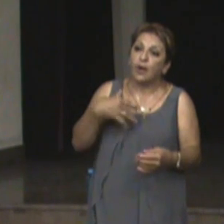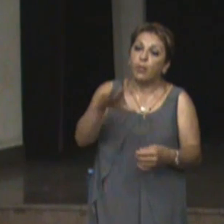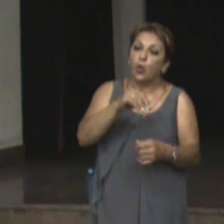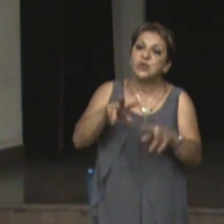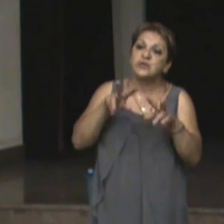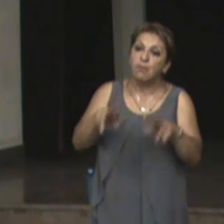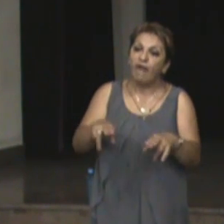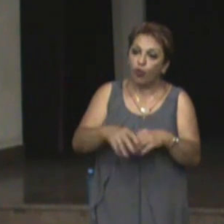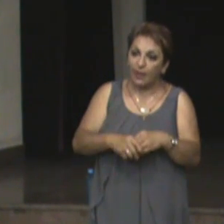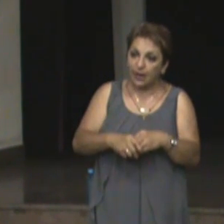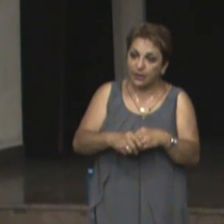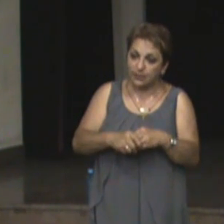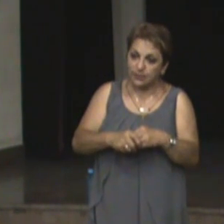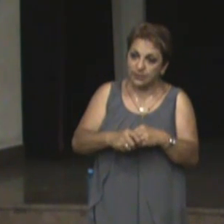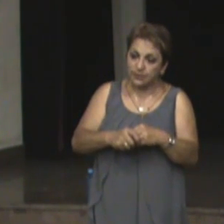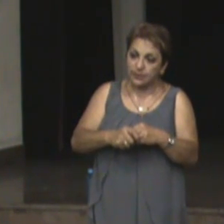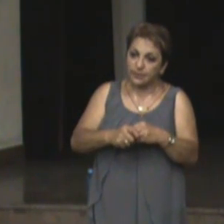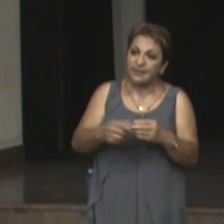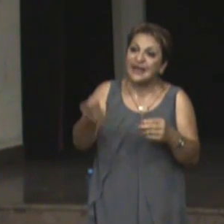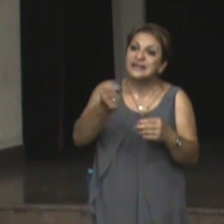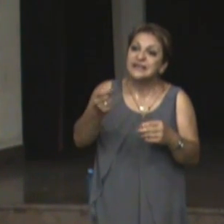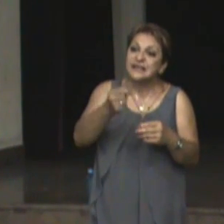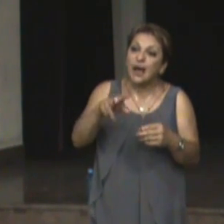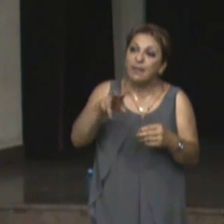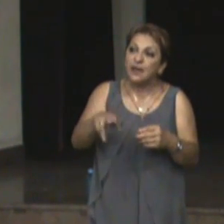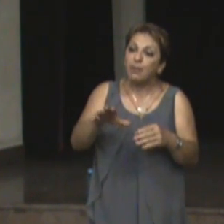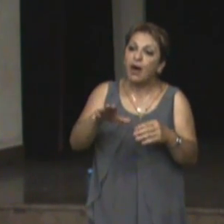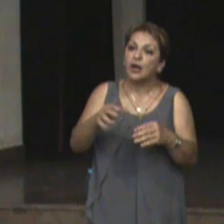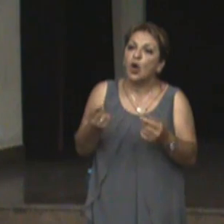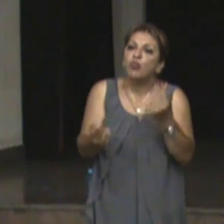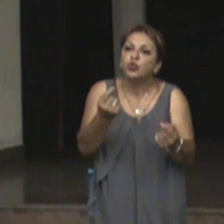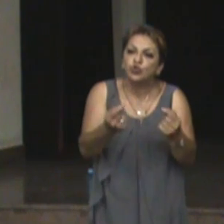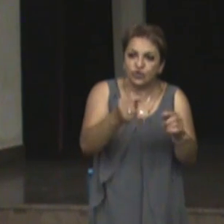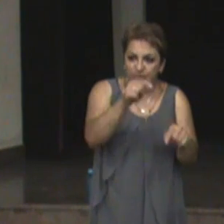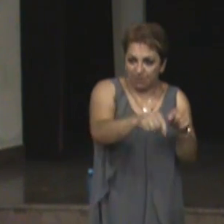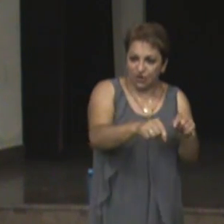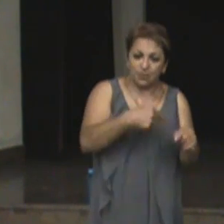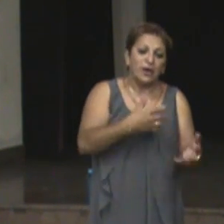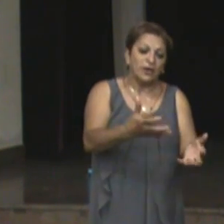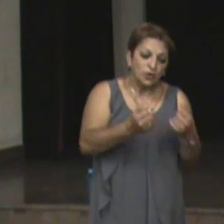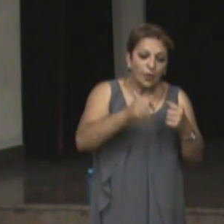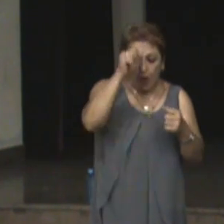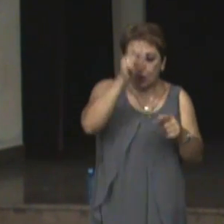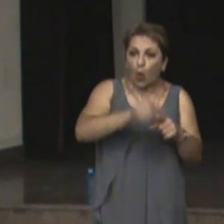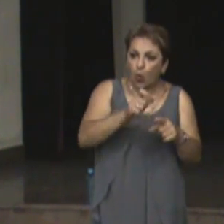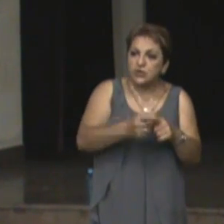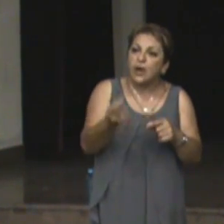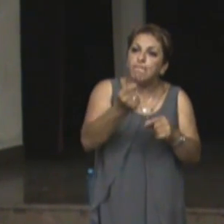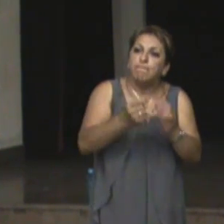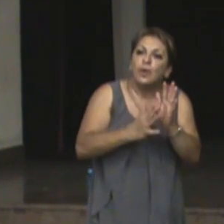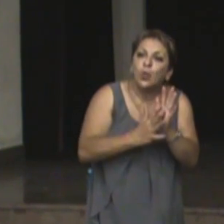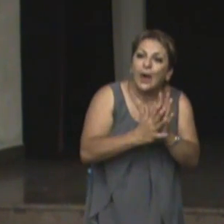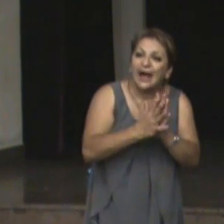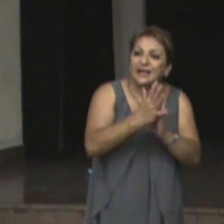նմանվում ենք այն սերմին, որ ընդունում է փշերի մեջ, ընդունում ենք Աստծո խոսքը, պտուղ ենք